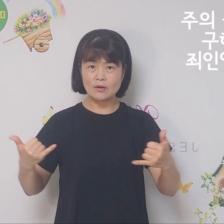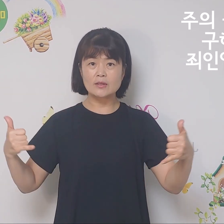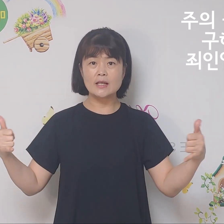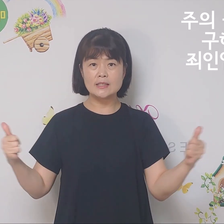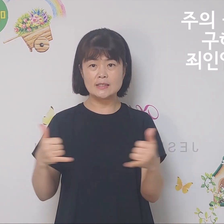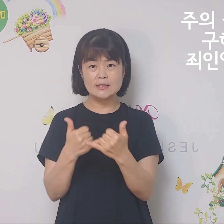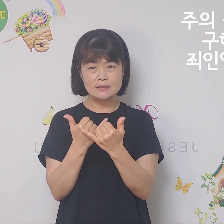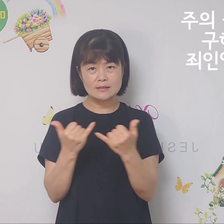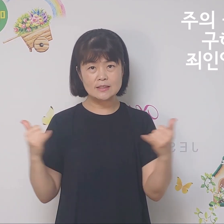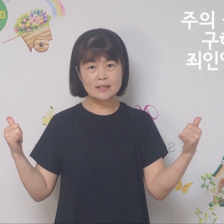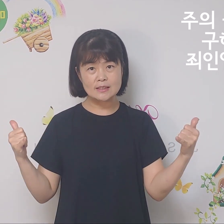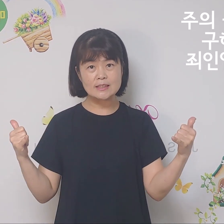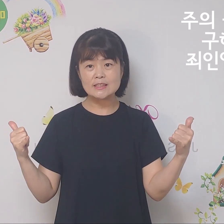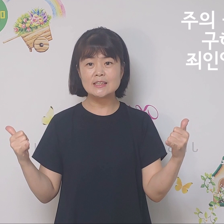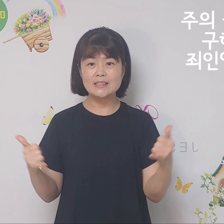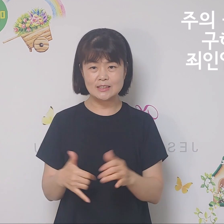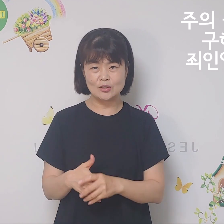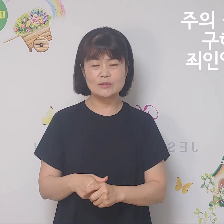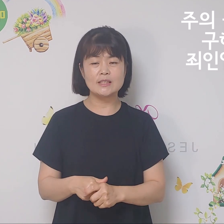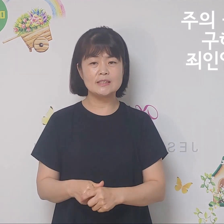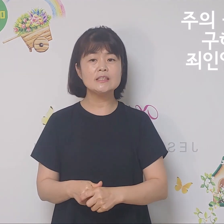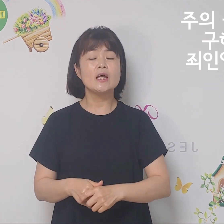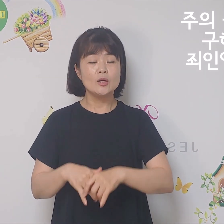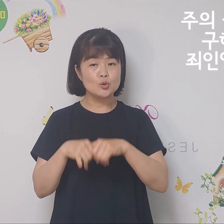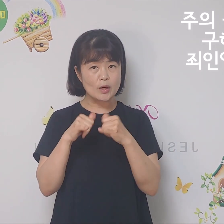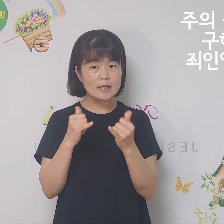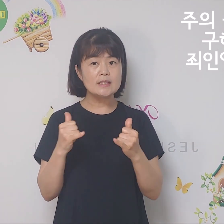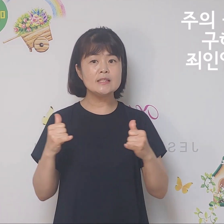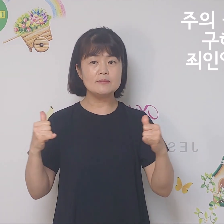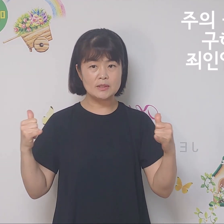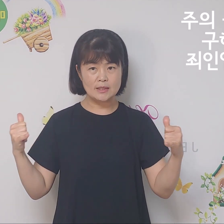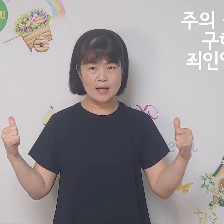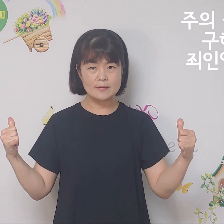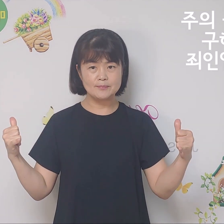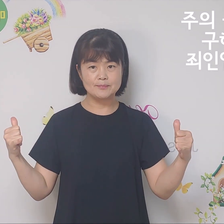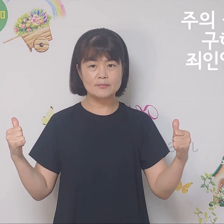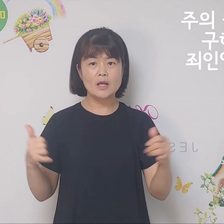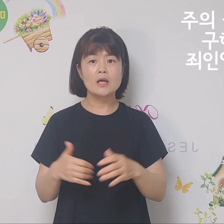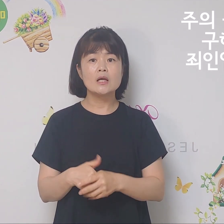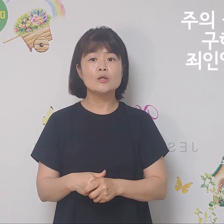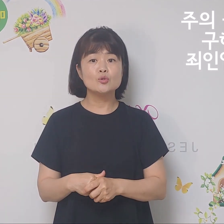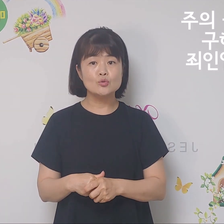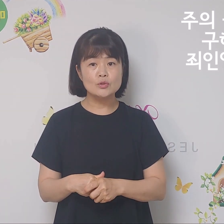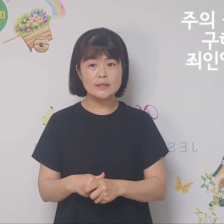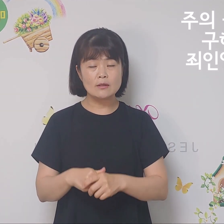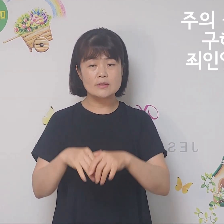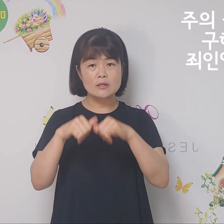이렇게 하시든 그냥 직진을 하시든 어쨌든 죄인입니다. 우린 여기서